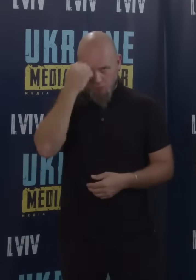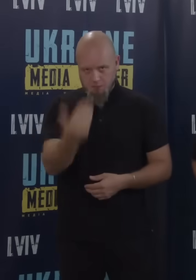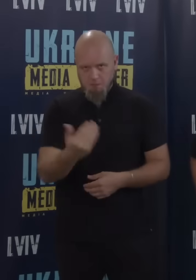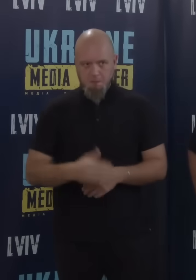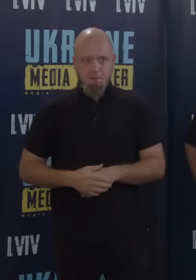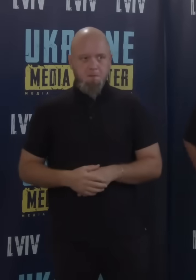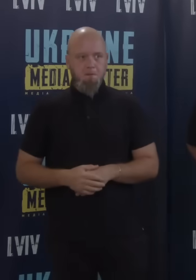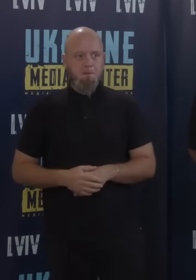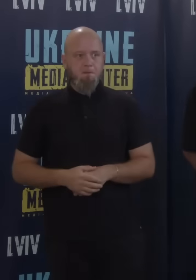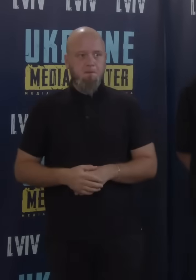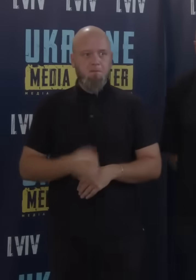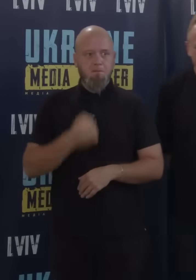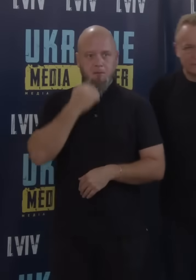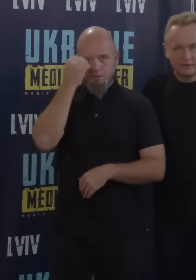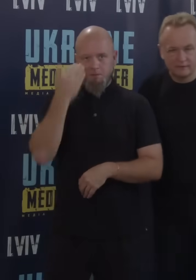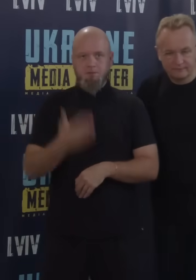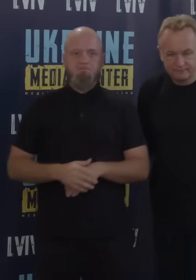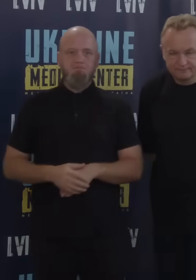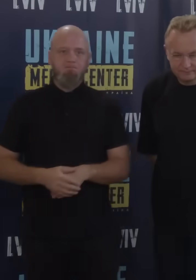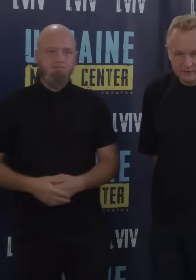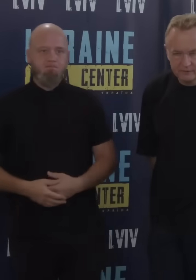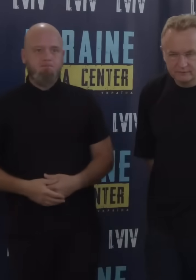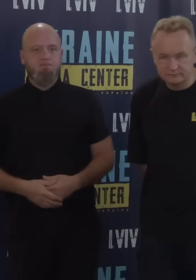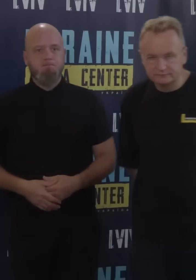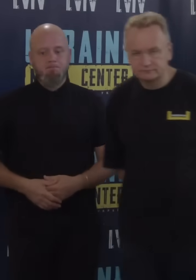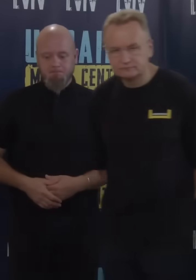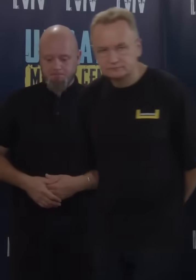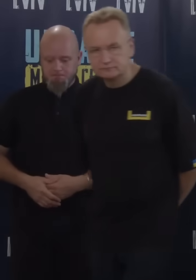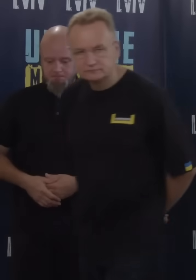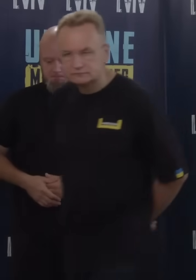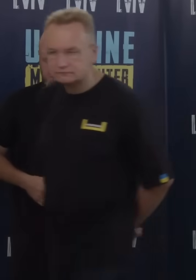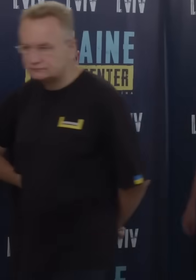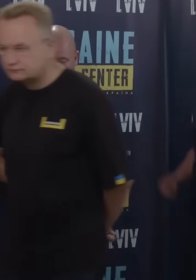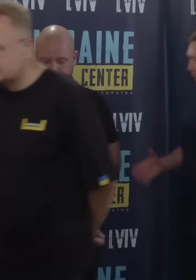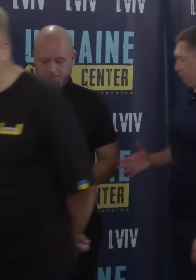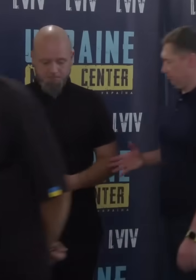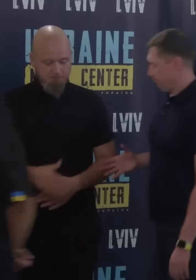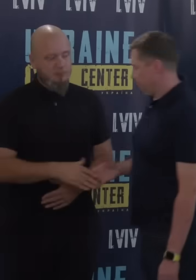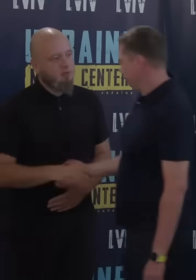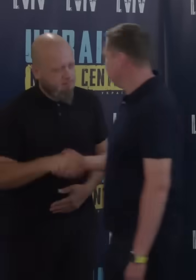вам. Дякую. Пам'ятаємо про свою безпеку, про нашу безпеку і